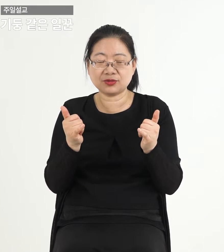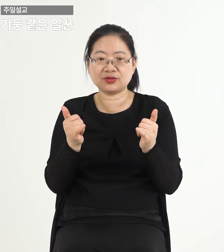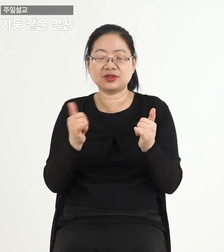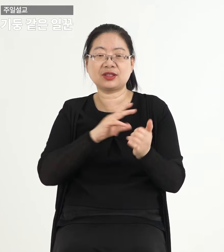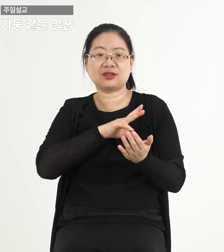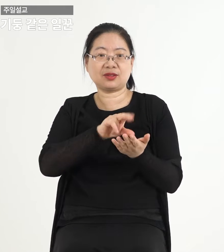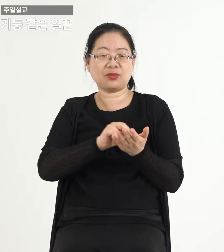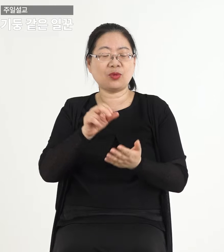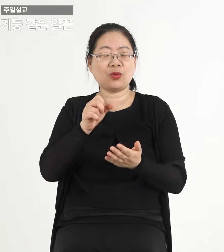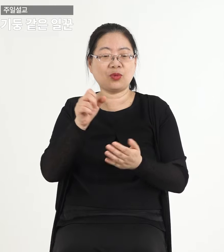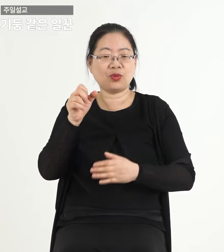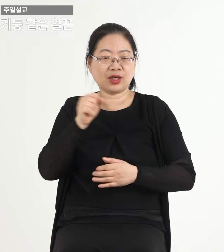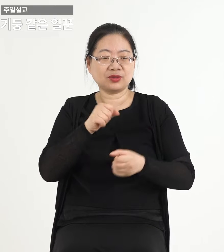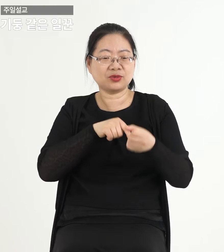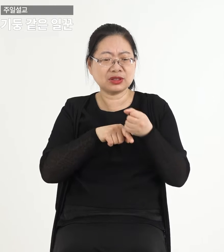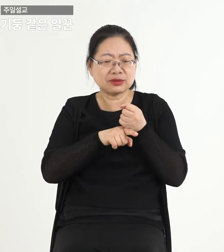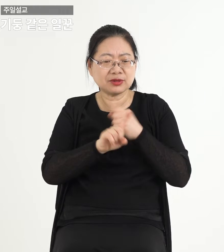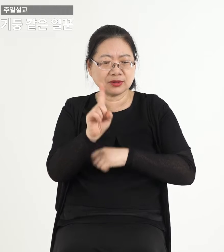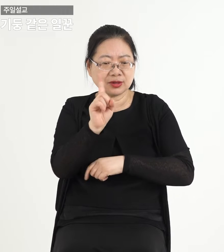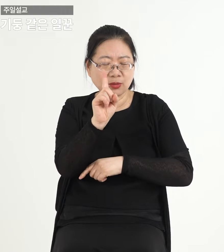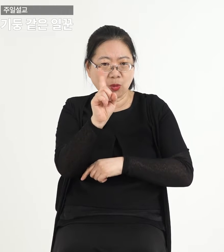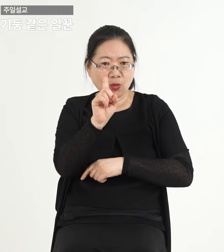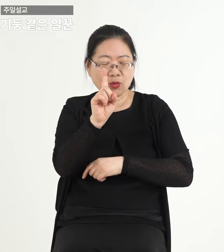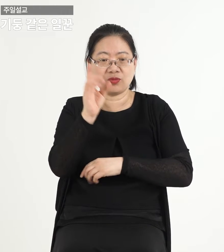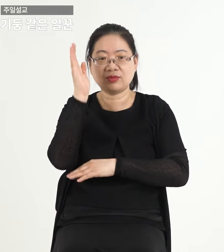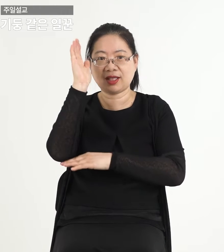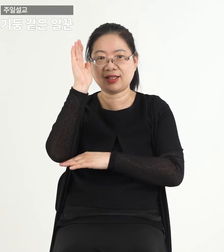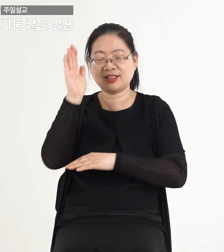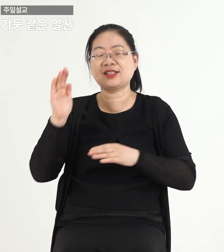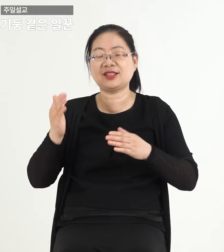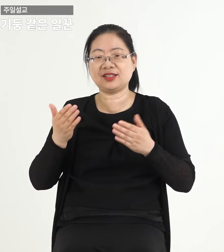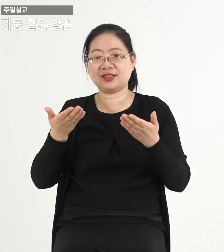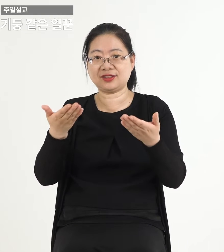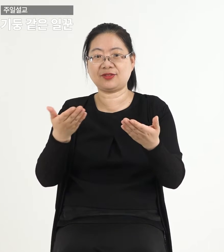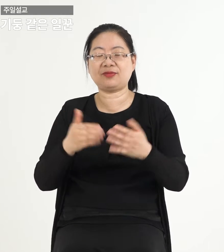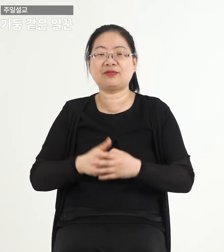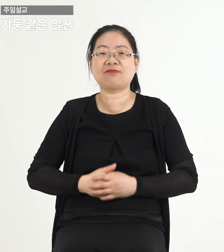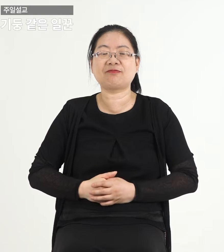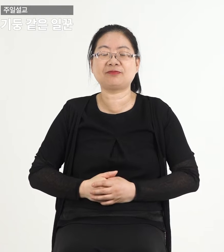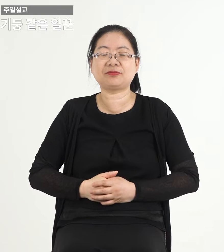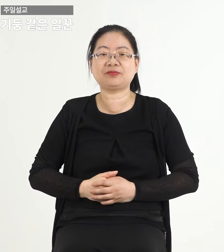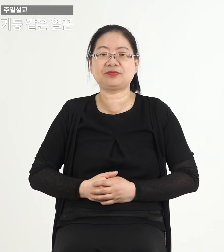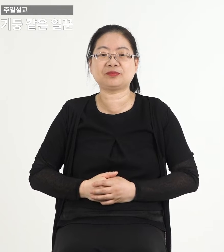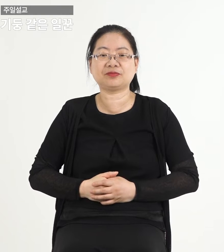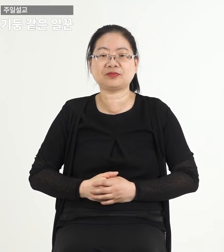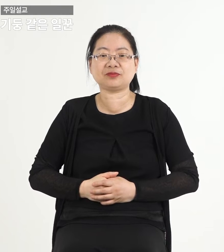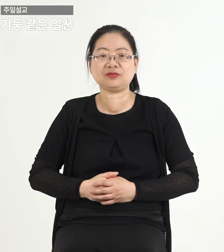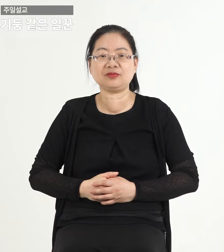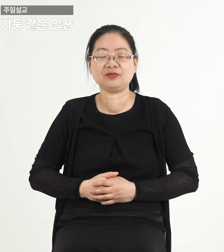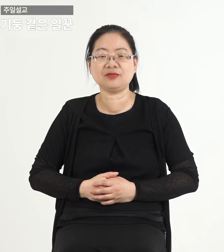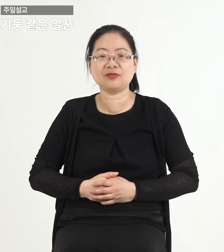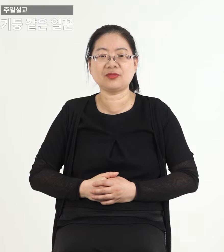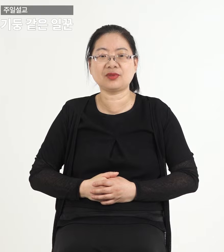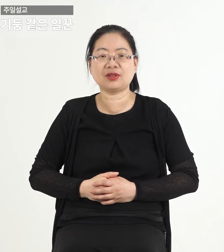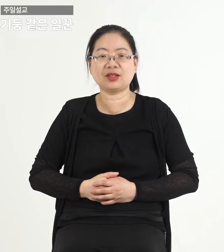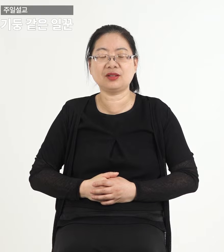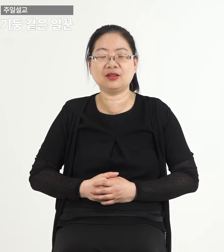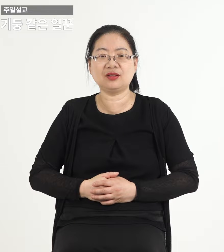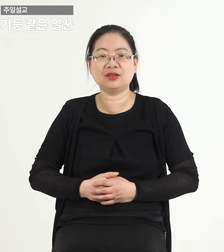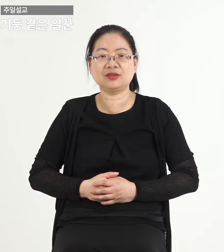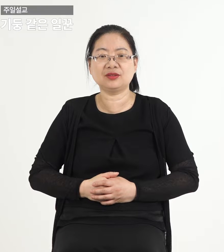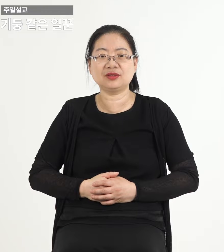무슨 의미일까로 마무리를 짓도록 하겠습니다. 자, 우선 오늘 첫 절을